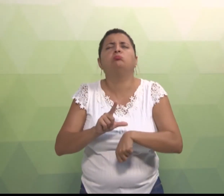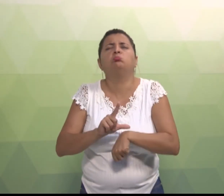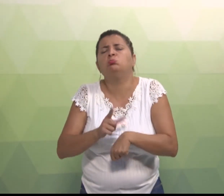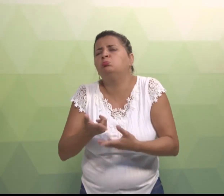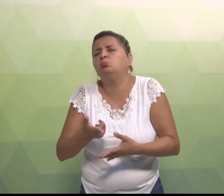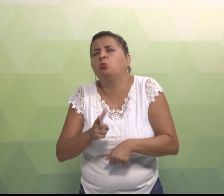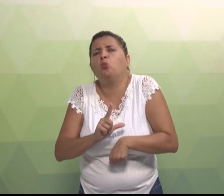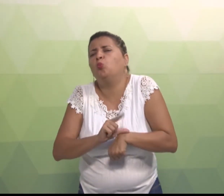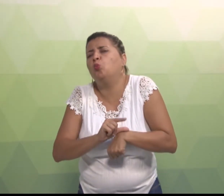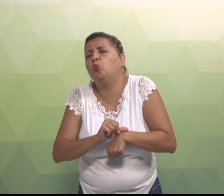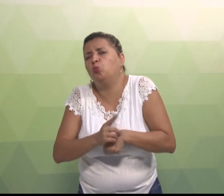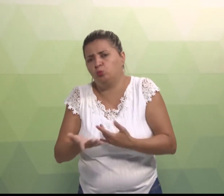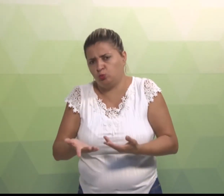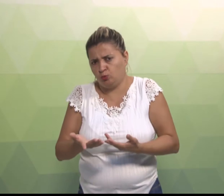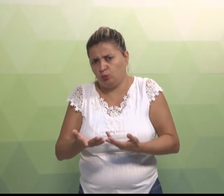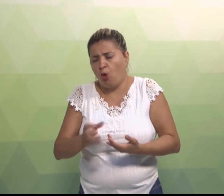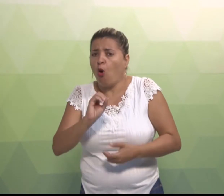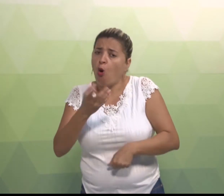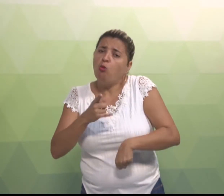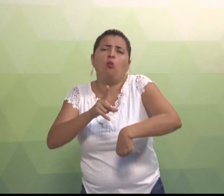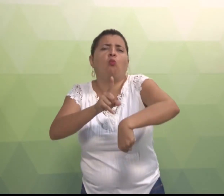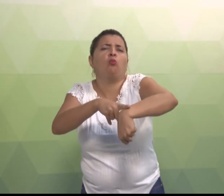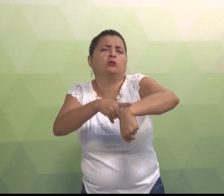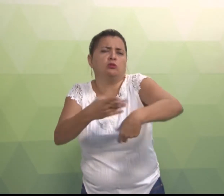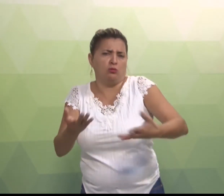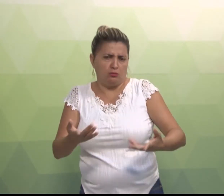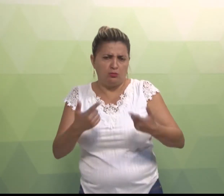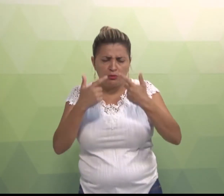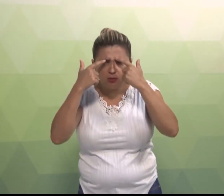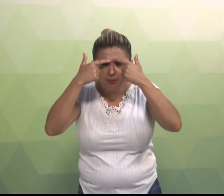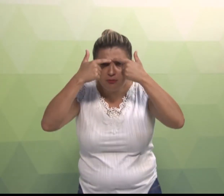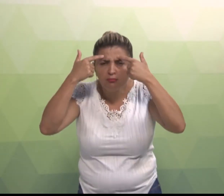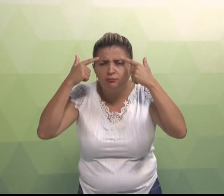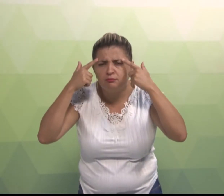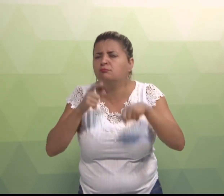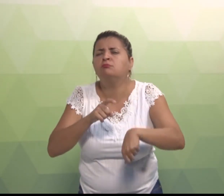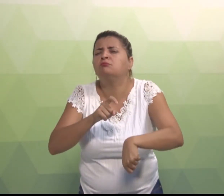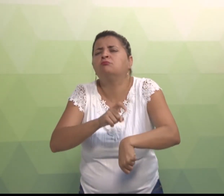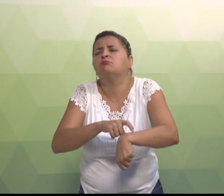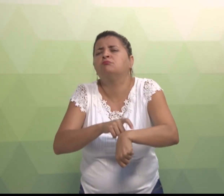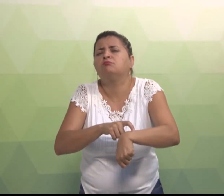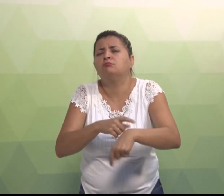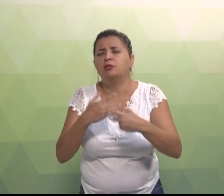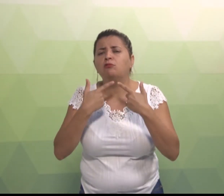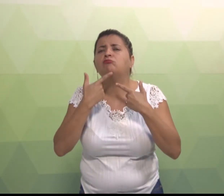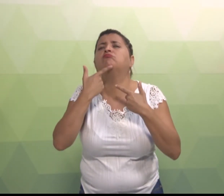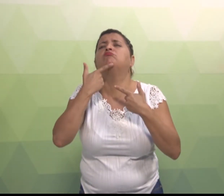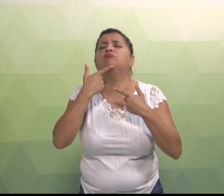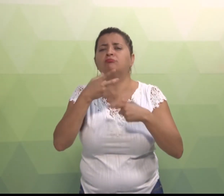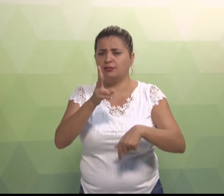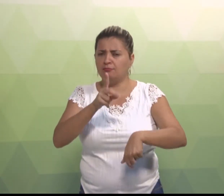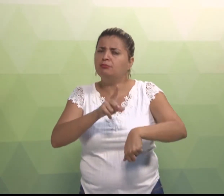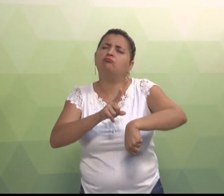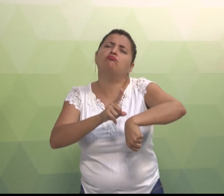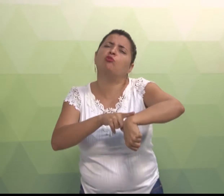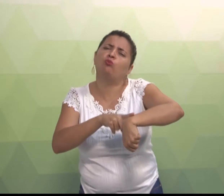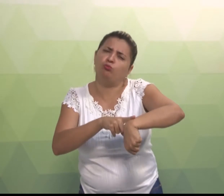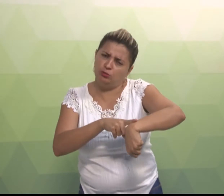A expressão de horas, por exemplo, que a gente pode estar identificando. Quantas horas? Percebam a expressão da minha sobrancelha, da posição do